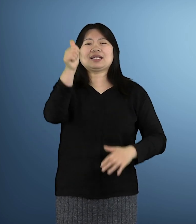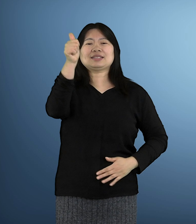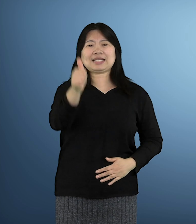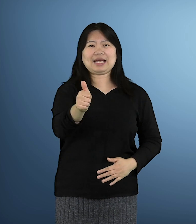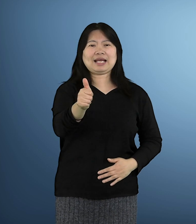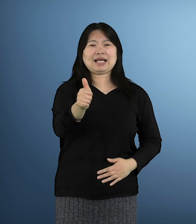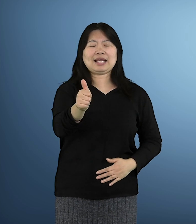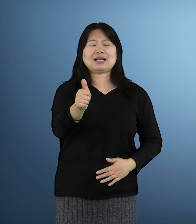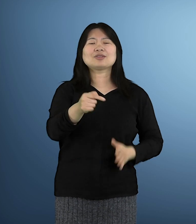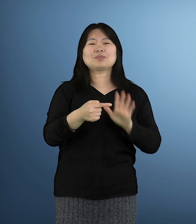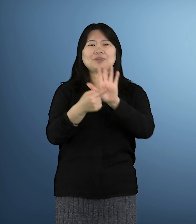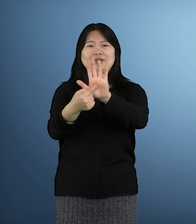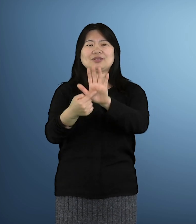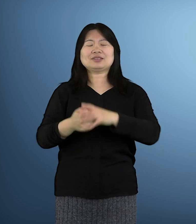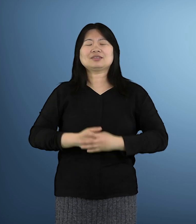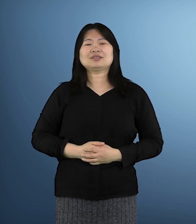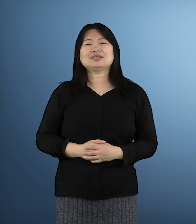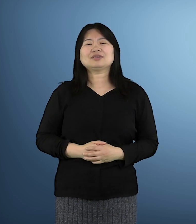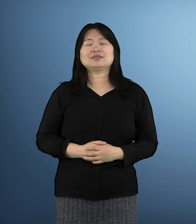재판장으로 쓰시겠어요.